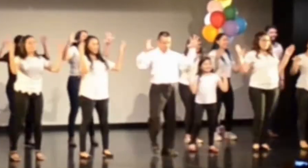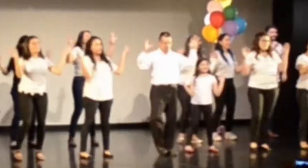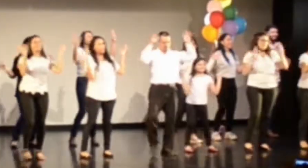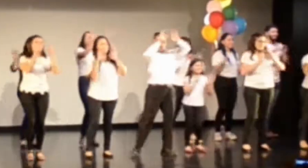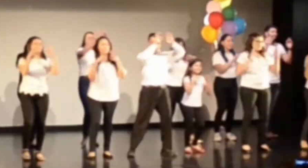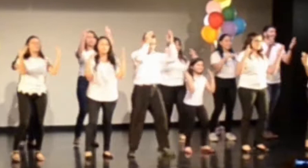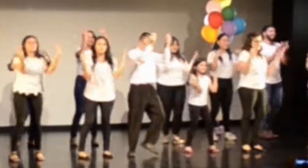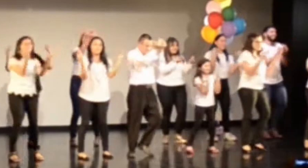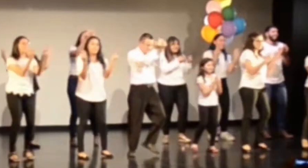gran familia.